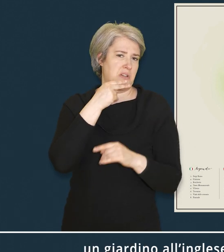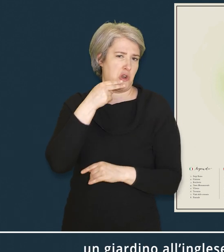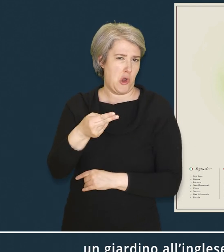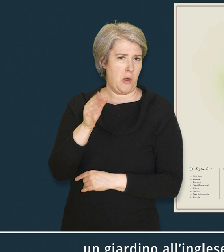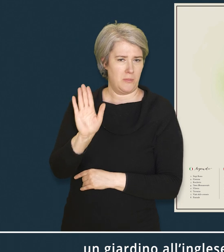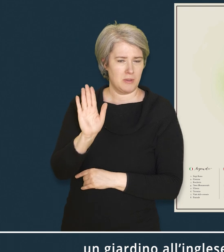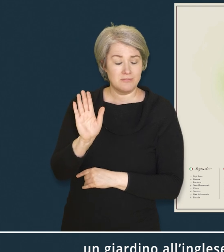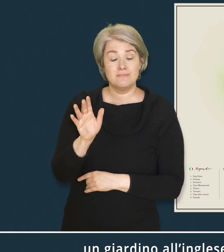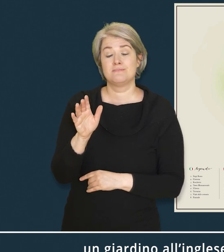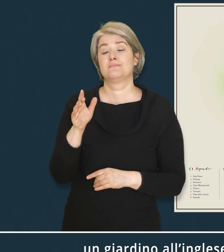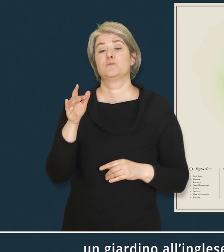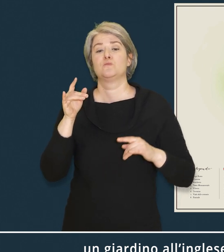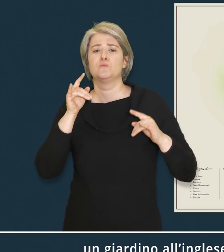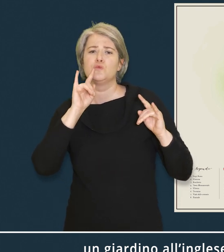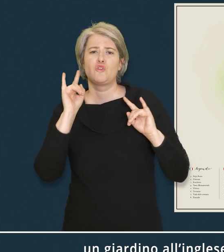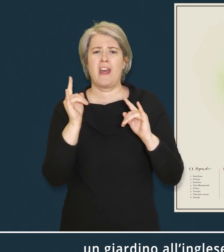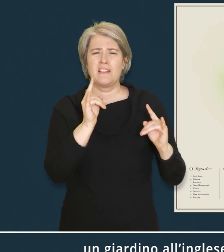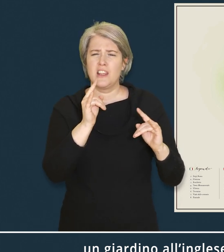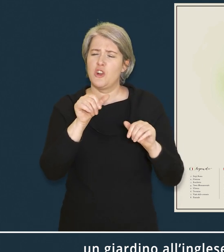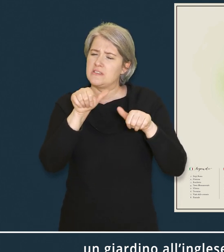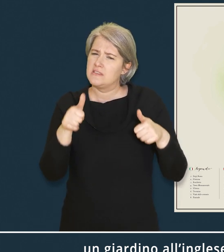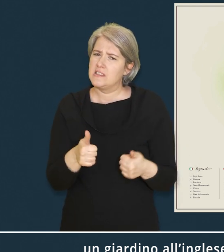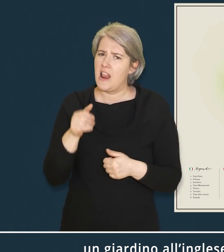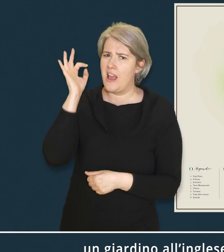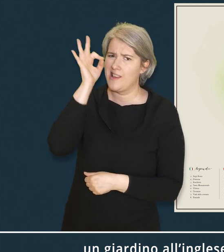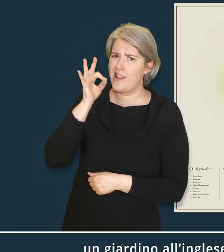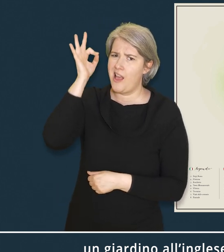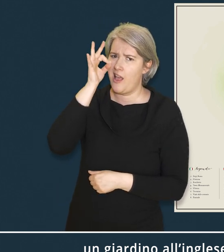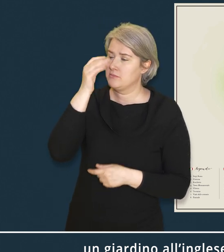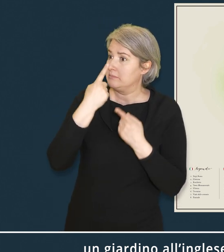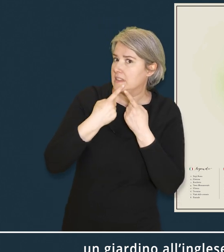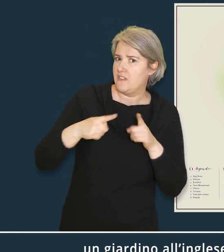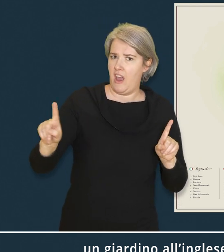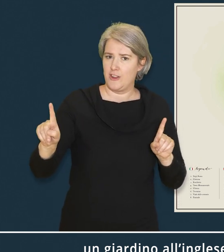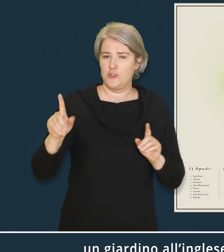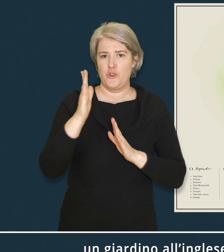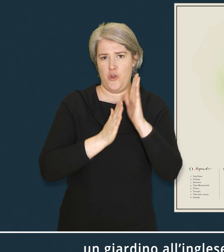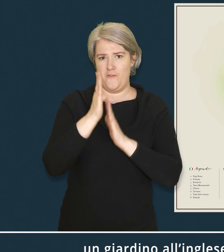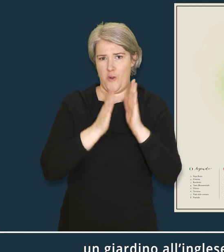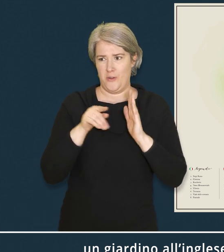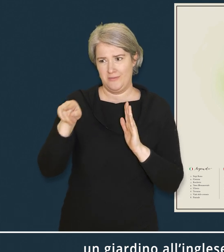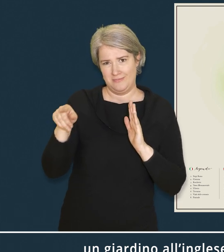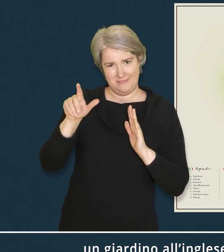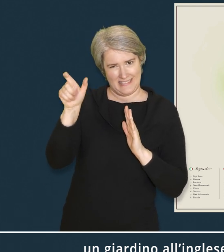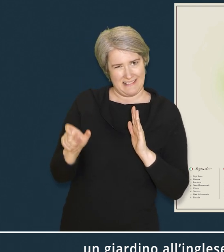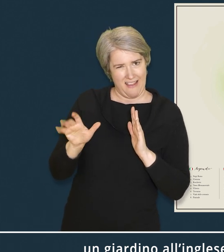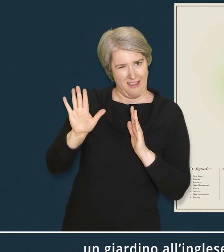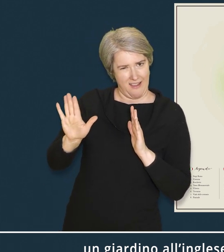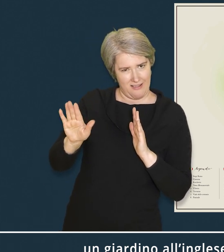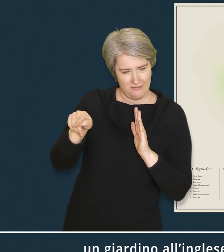Un giardino all'inglese completamente diverso da quello precedente, ombroso e